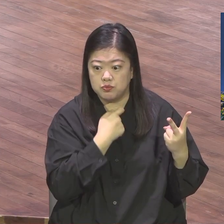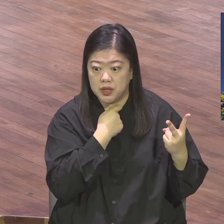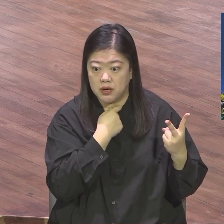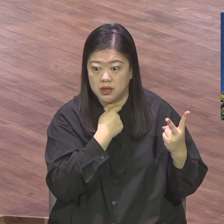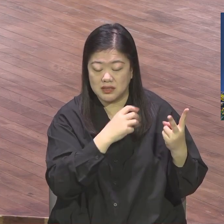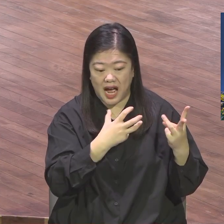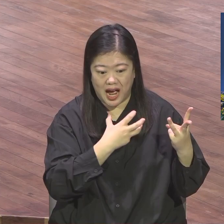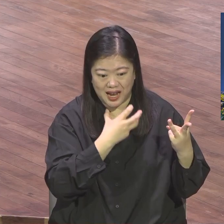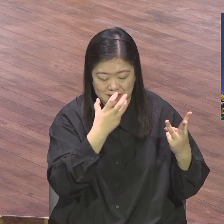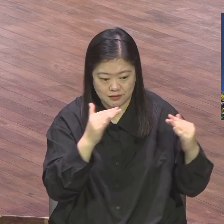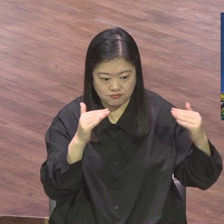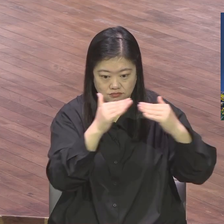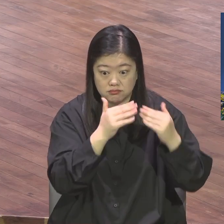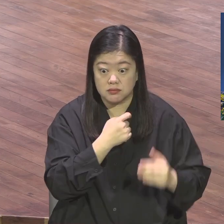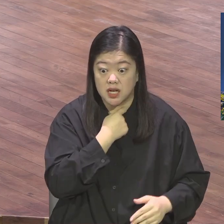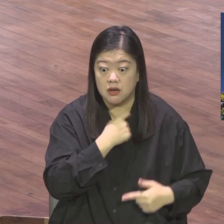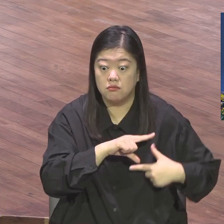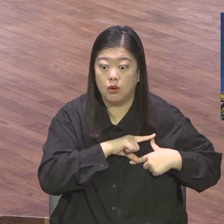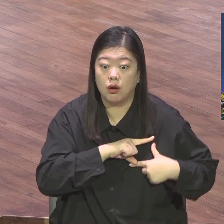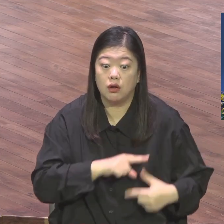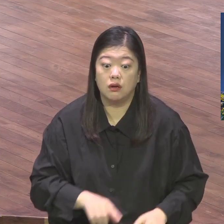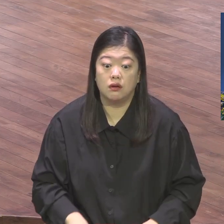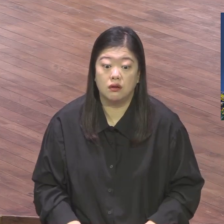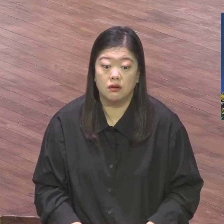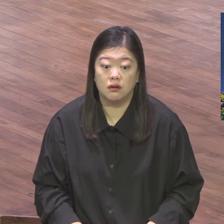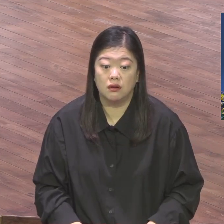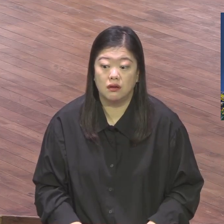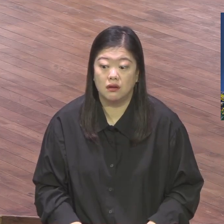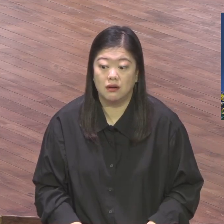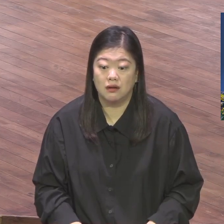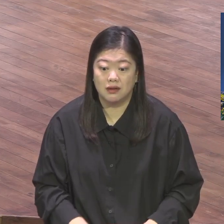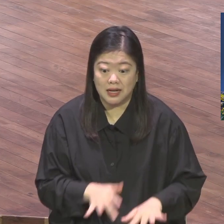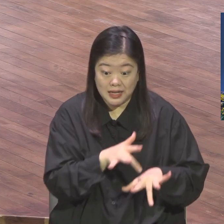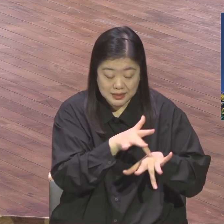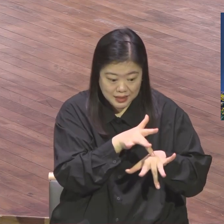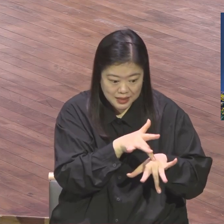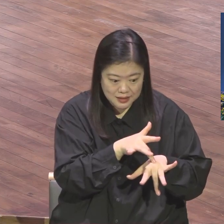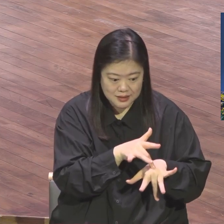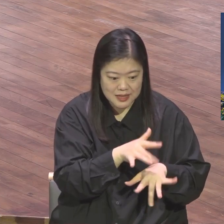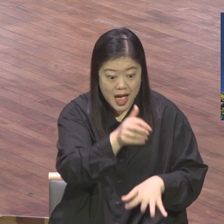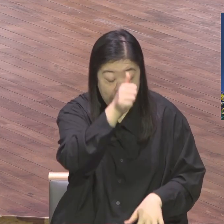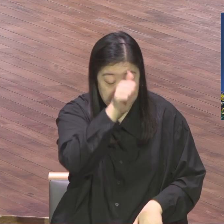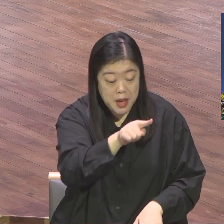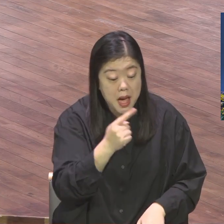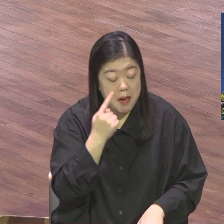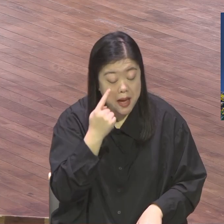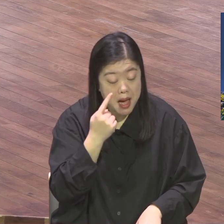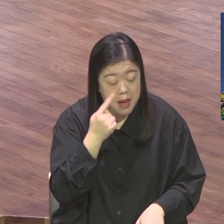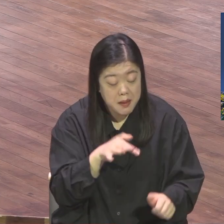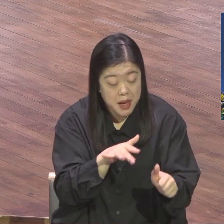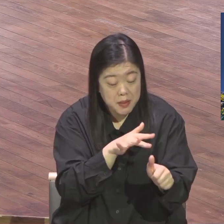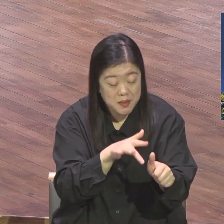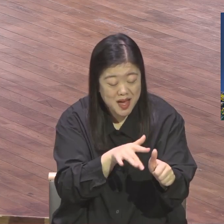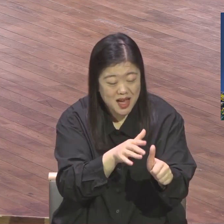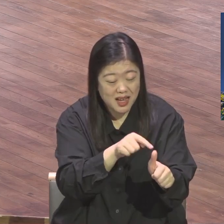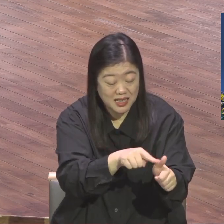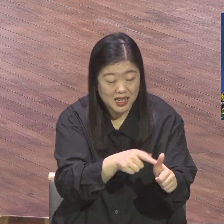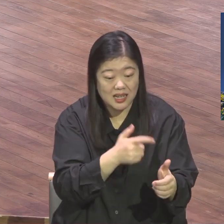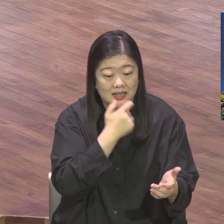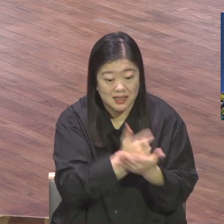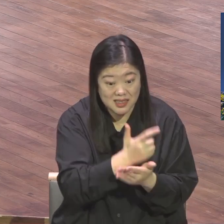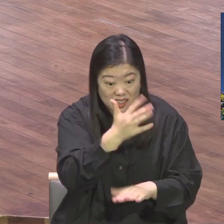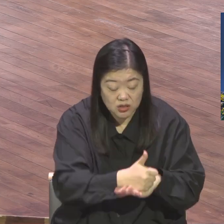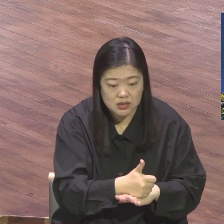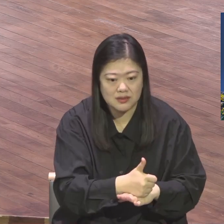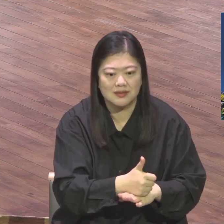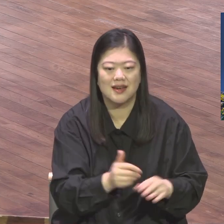아담에게는 성공했는데 사단의 예수님에게는 실패했잖아요. 첫 사람 아담은 실패했기 때문에 모든 인류를